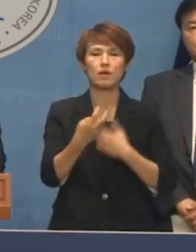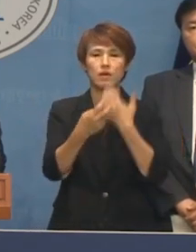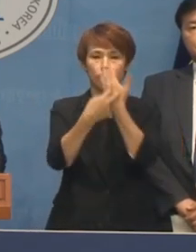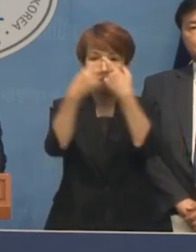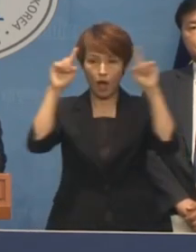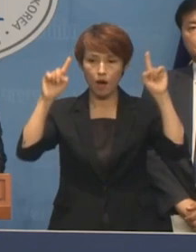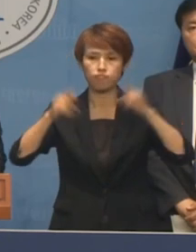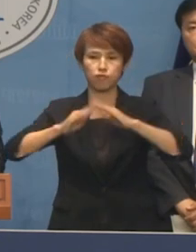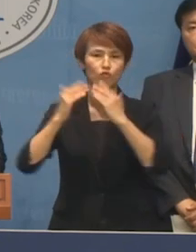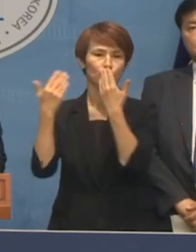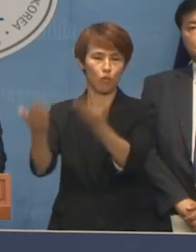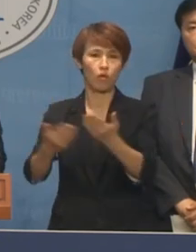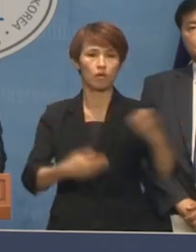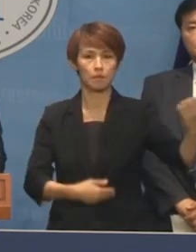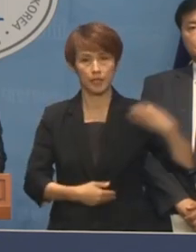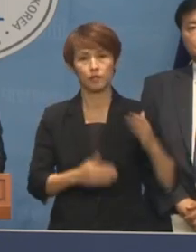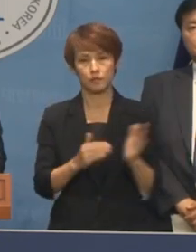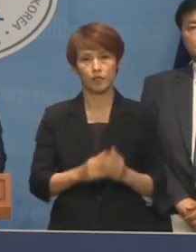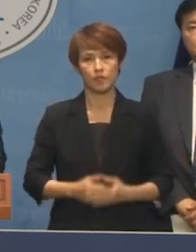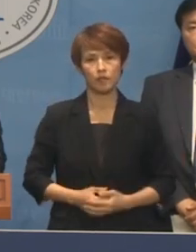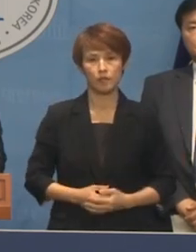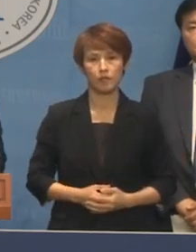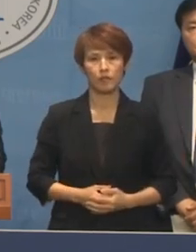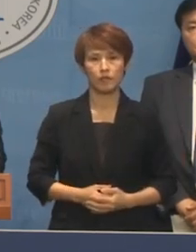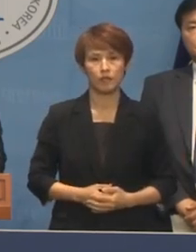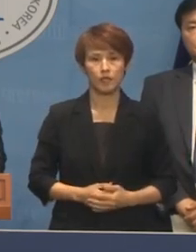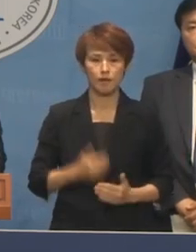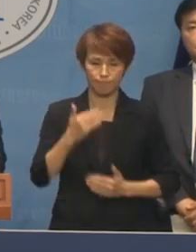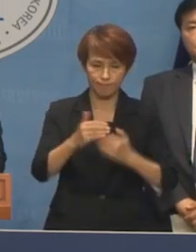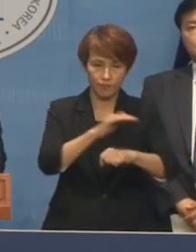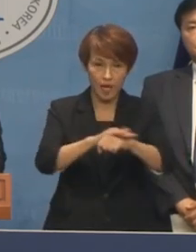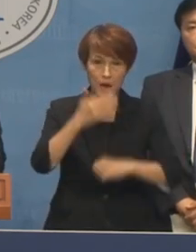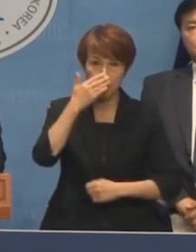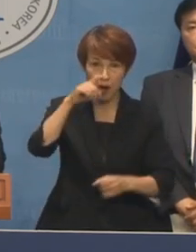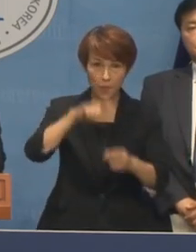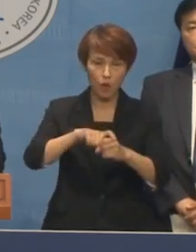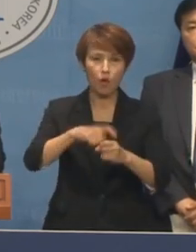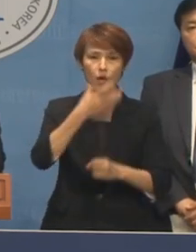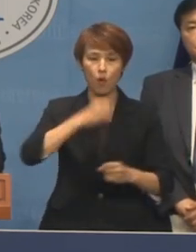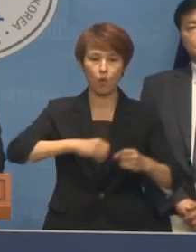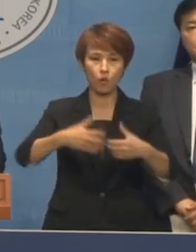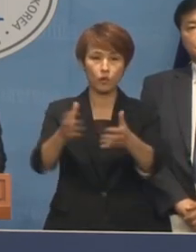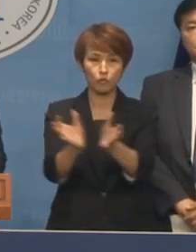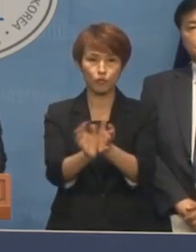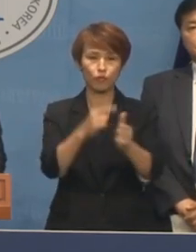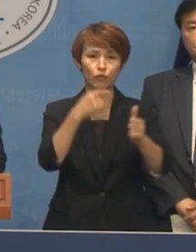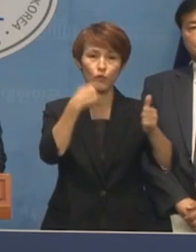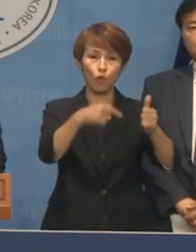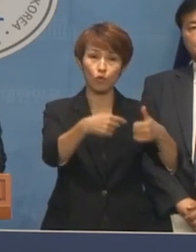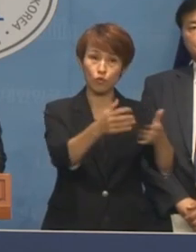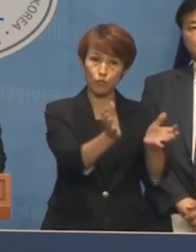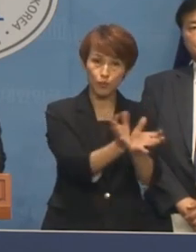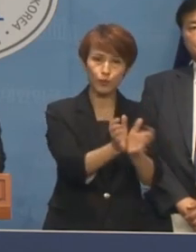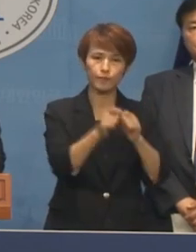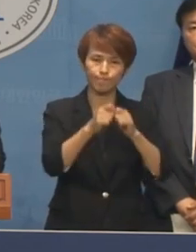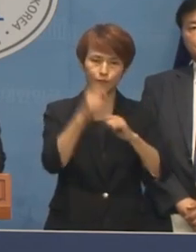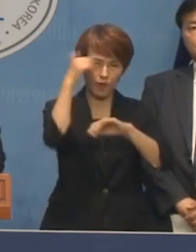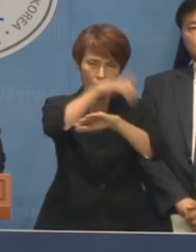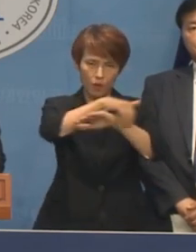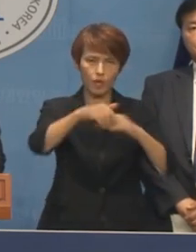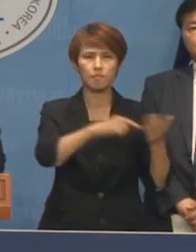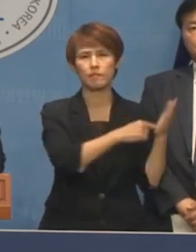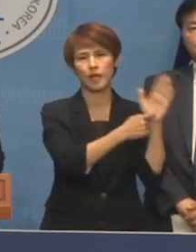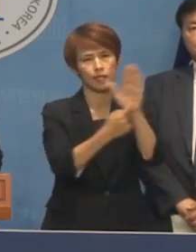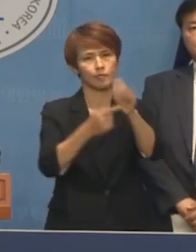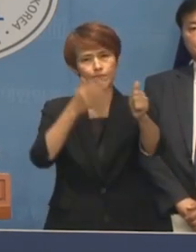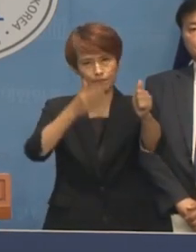나가겠다고 발표한 바 있습니다. 후속 절차가 진행될 수 있도록 보건복지부와 교육부는 구체적 이행 계획을